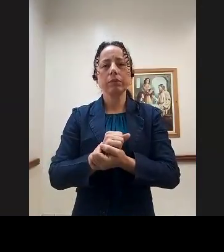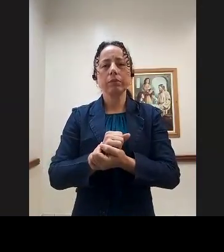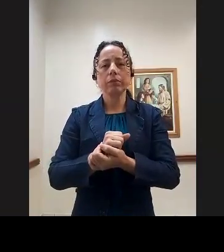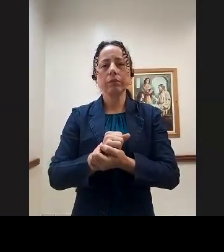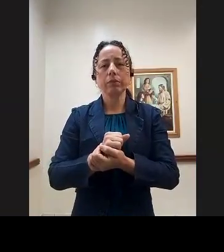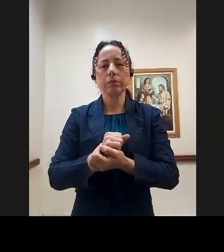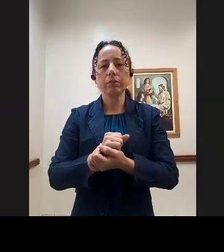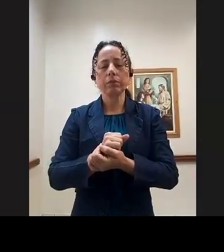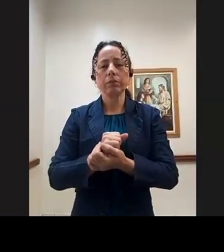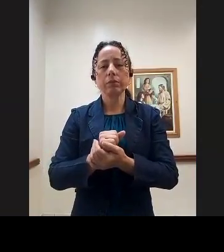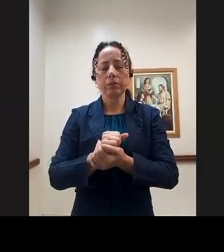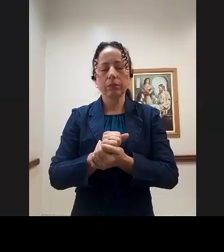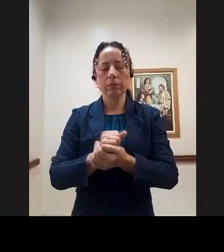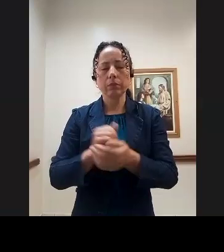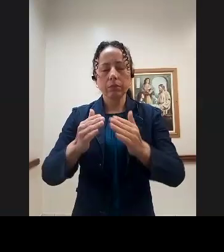Licença.